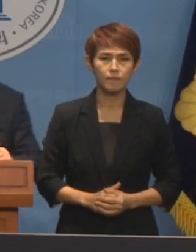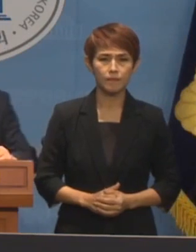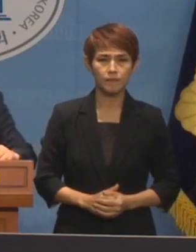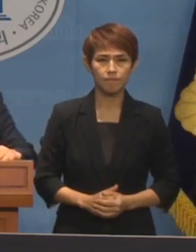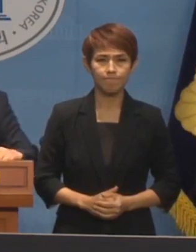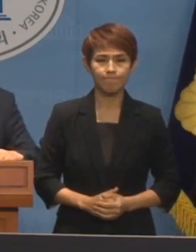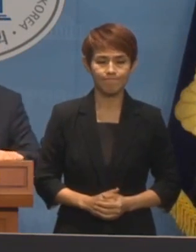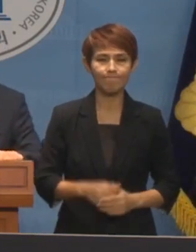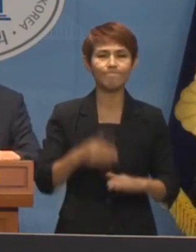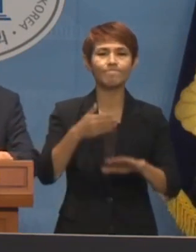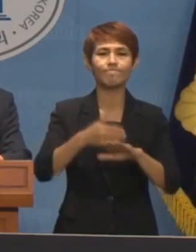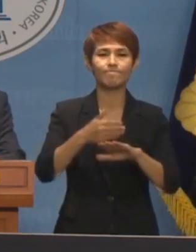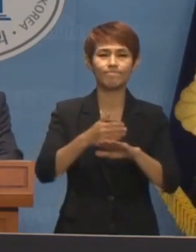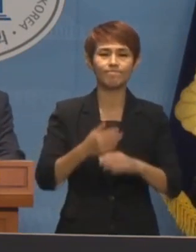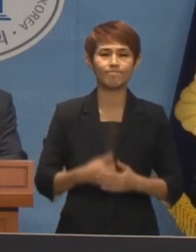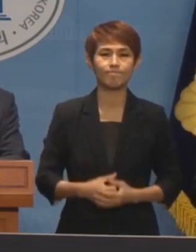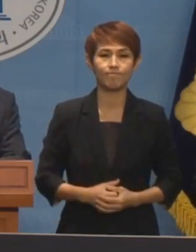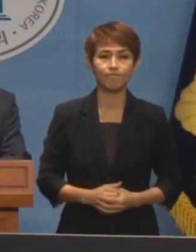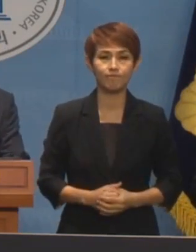네, 감사합니다.